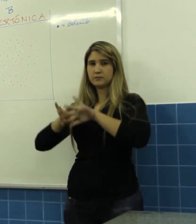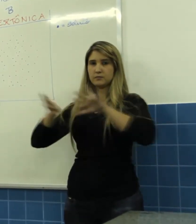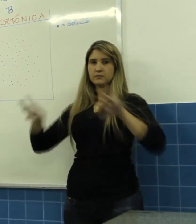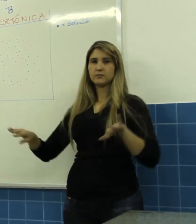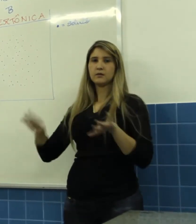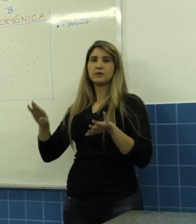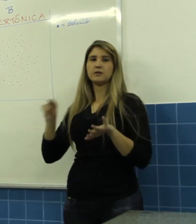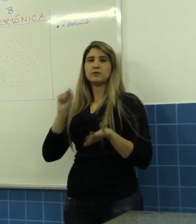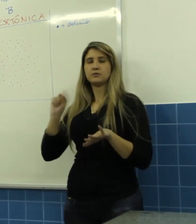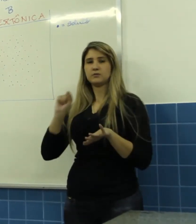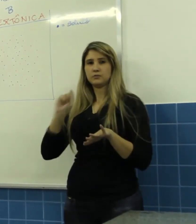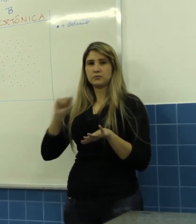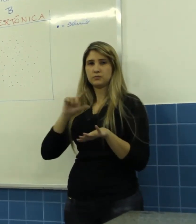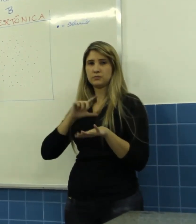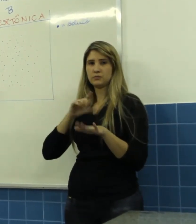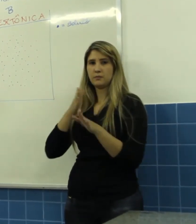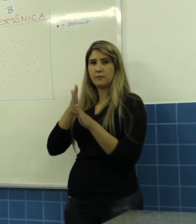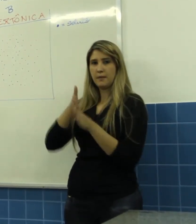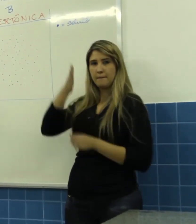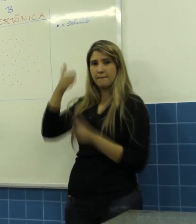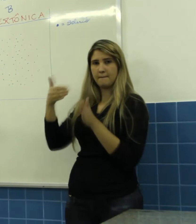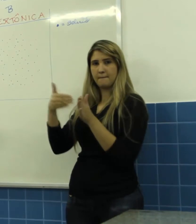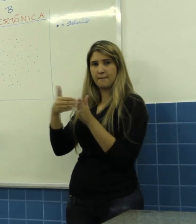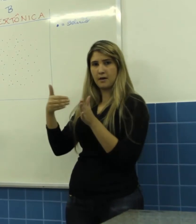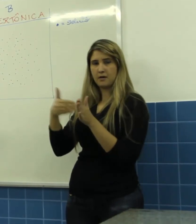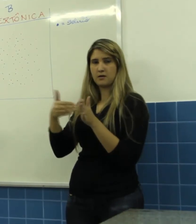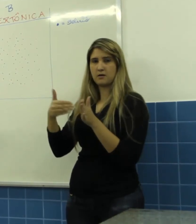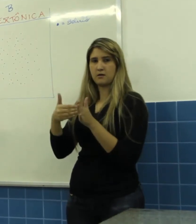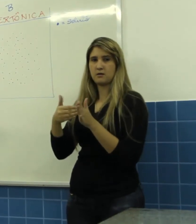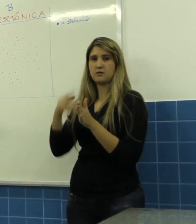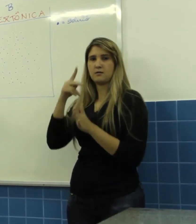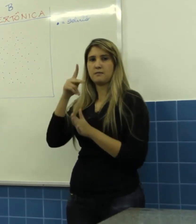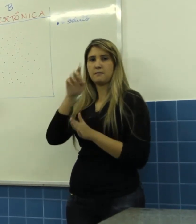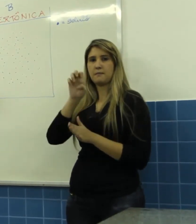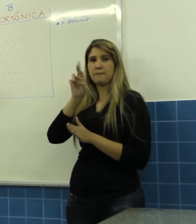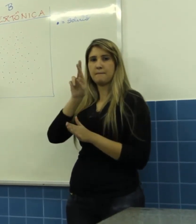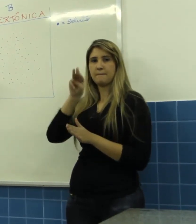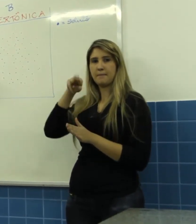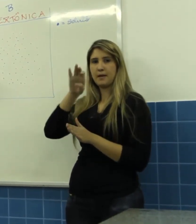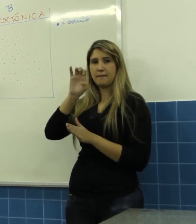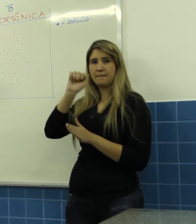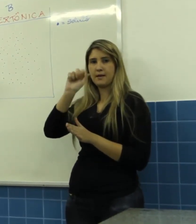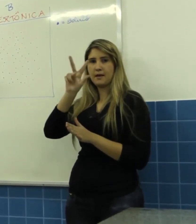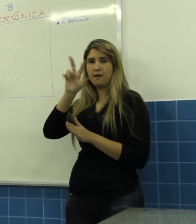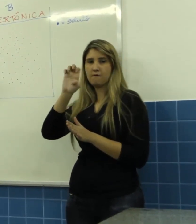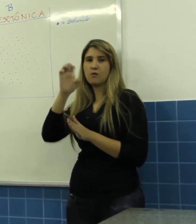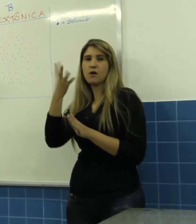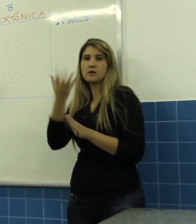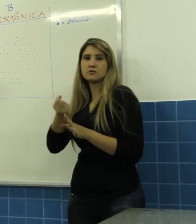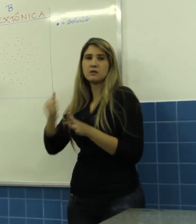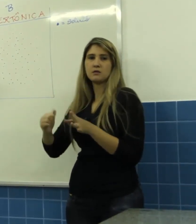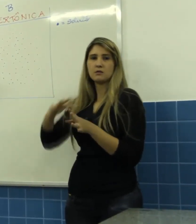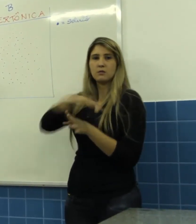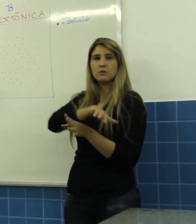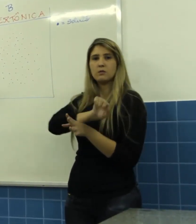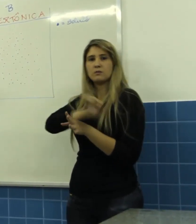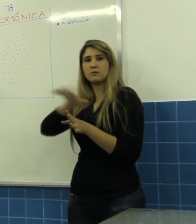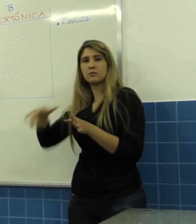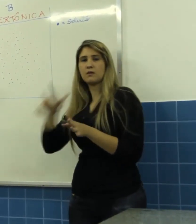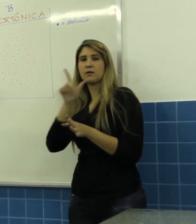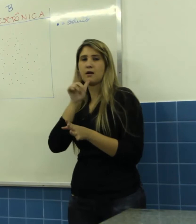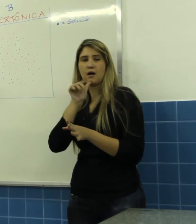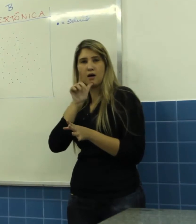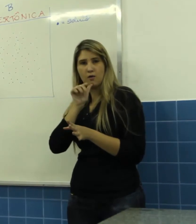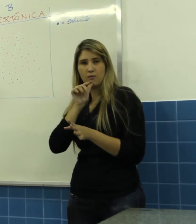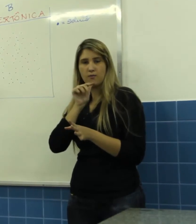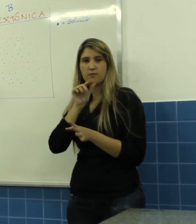separados por uma barreira permeável somente à molécula de água se